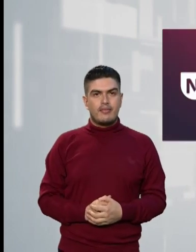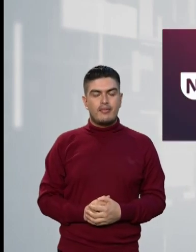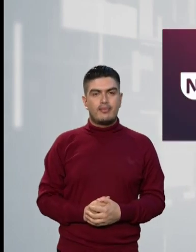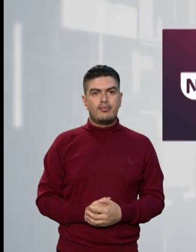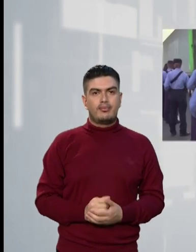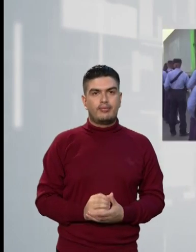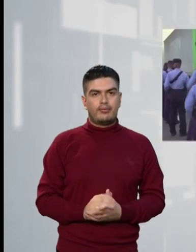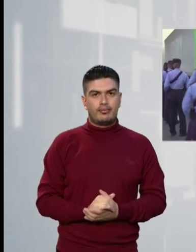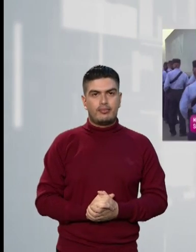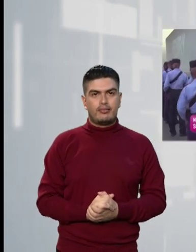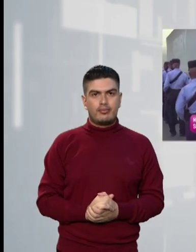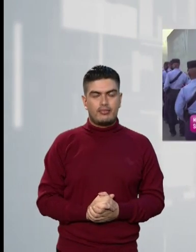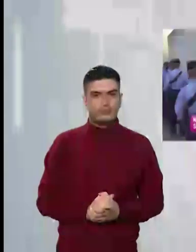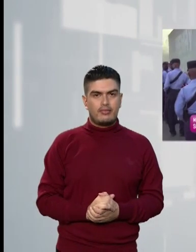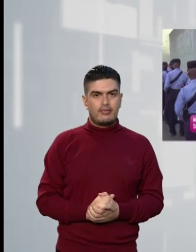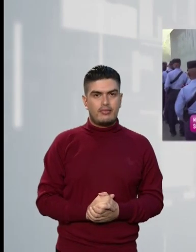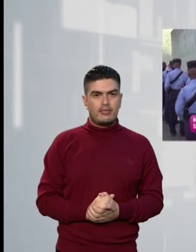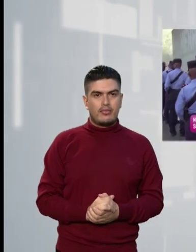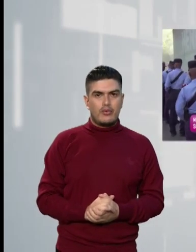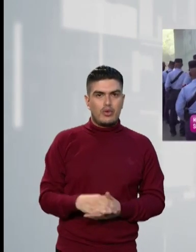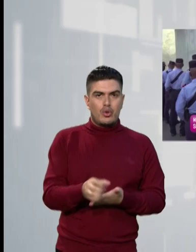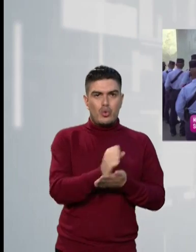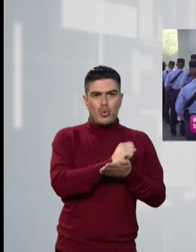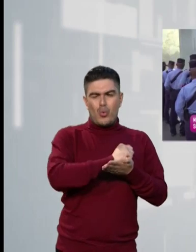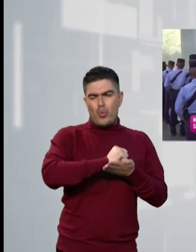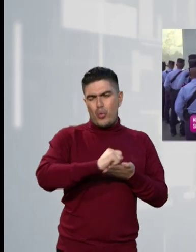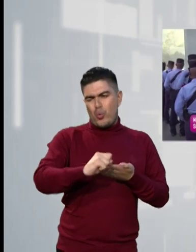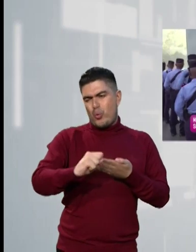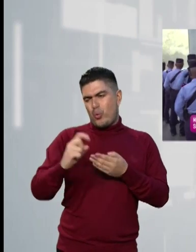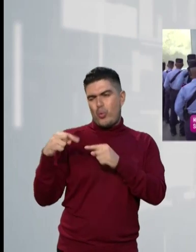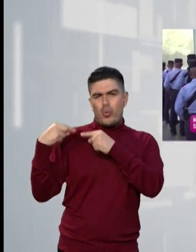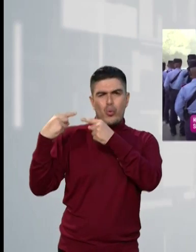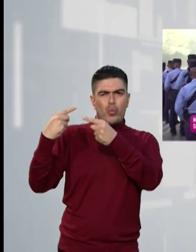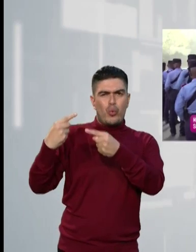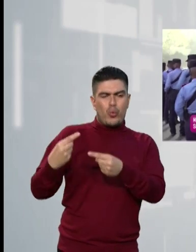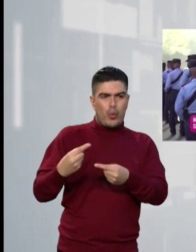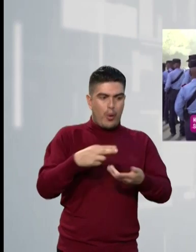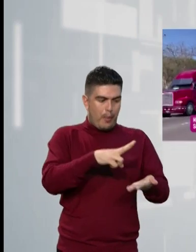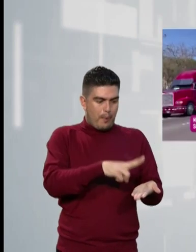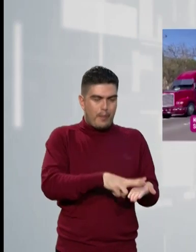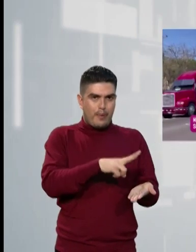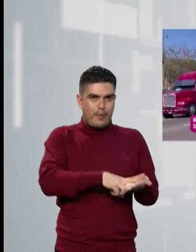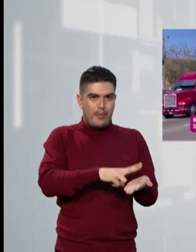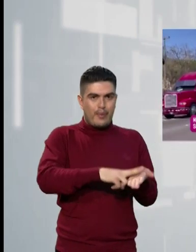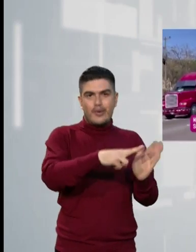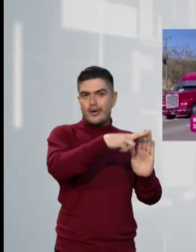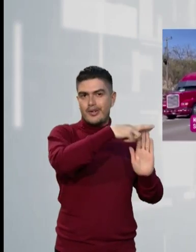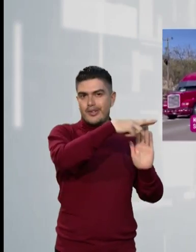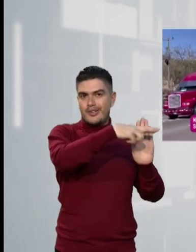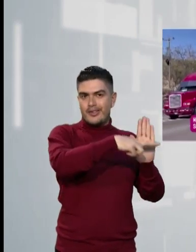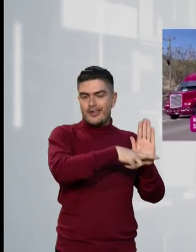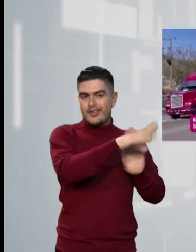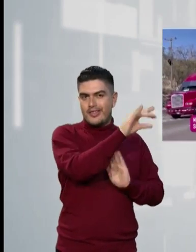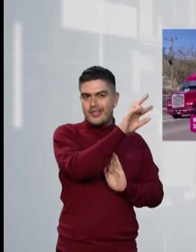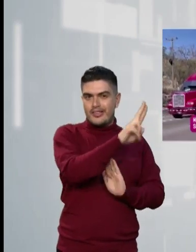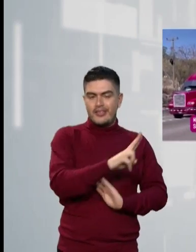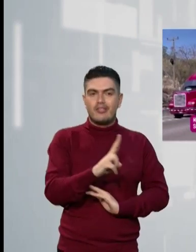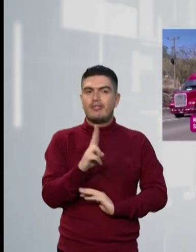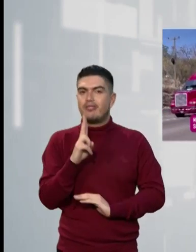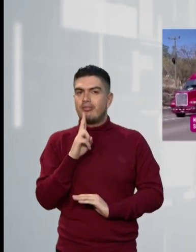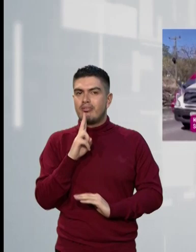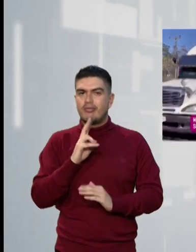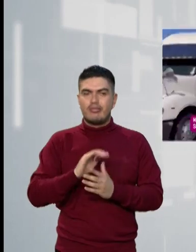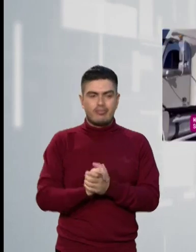Romero tras varias semanas en conflicto por la imposición de una visa para ingresar al territorio costarricense y que luego en reciprocidad